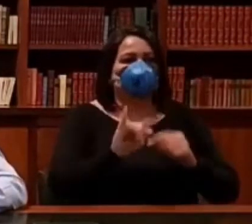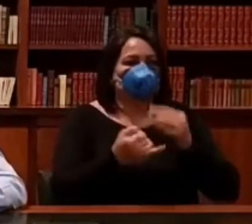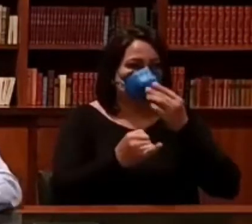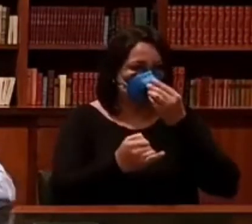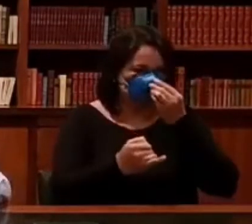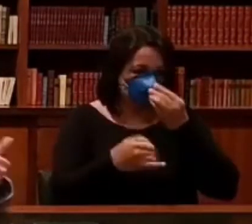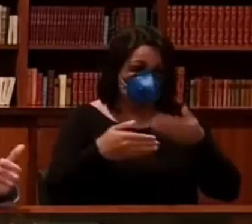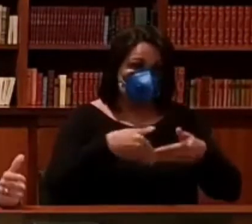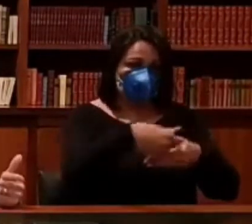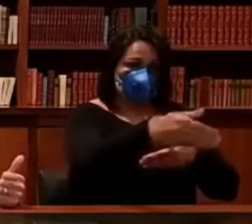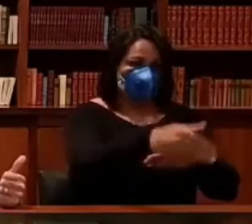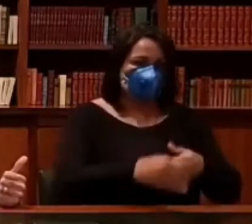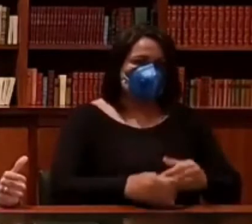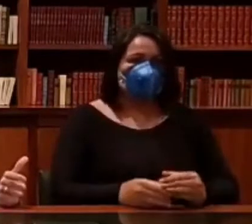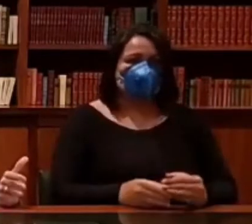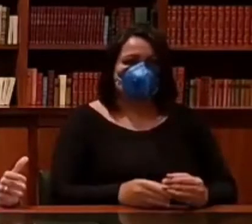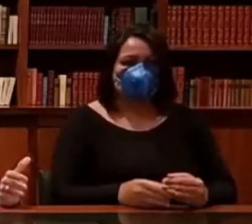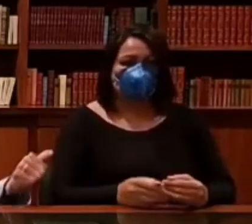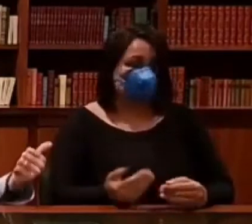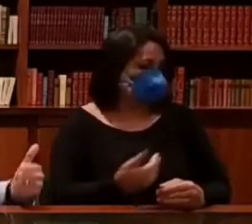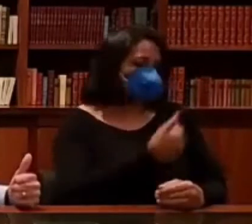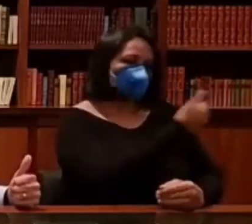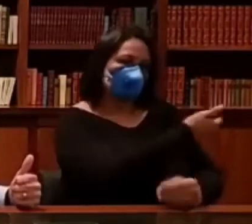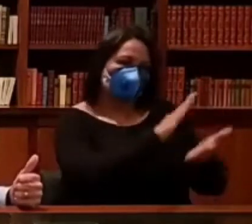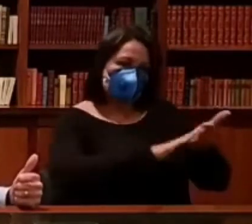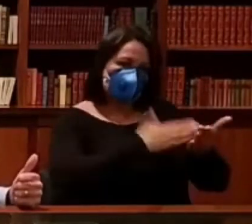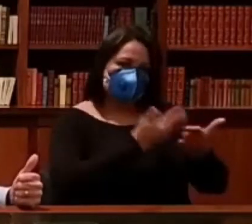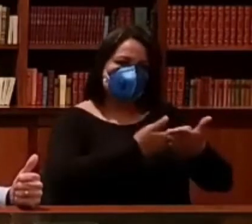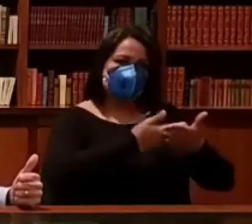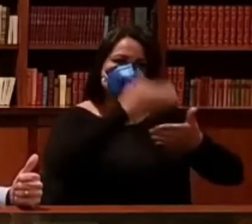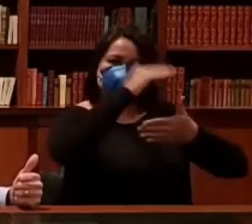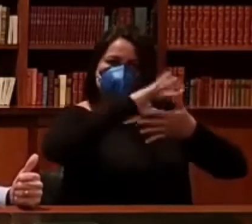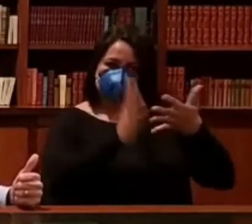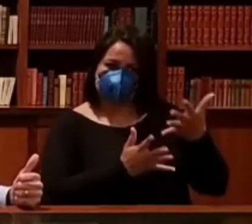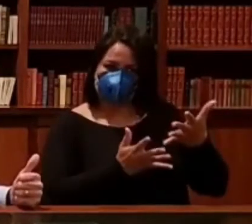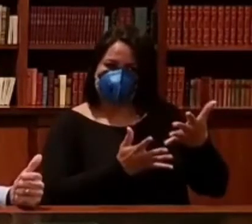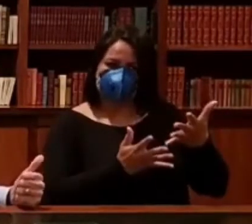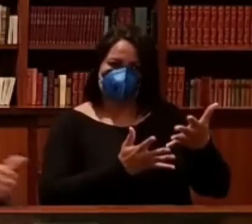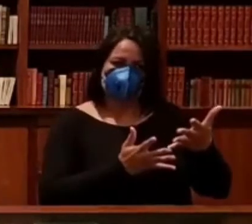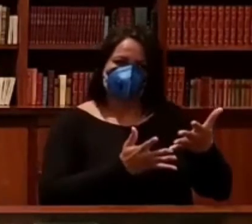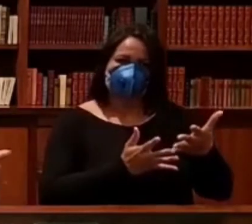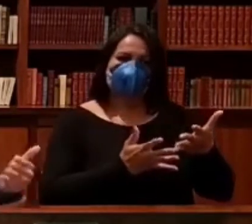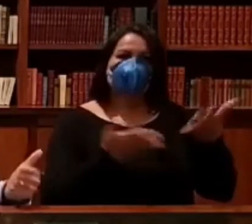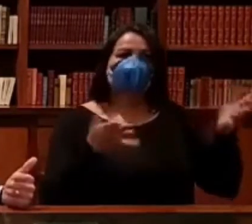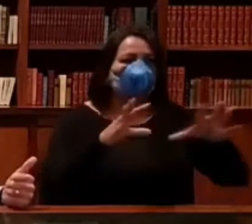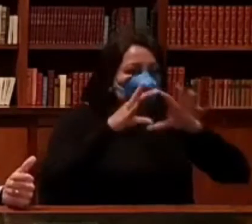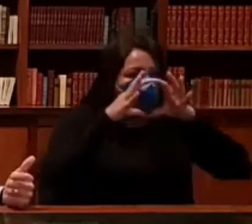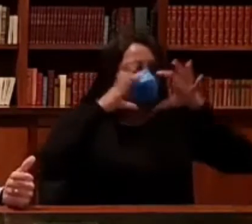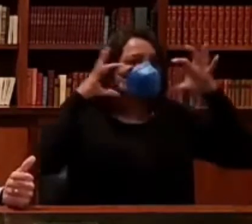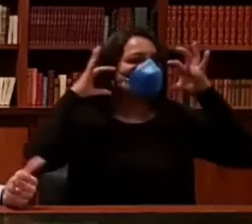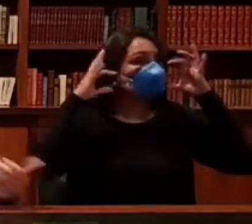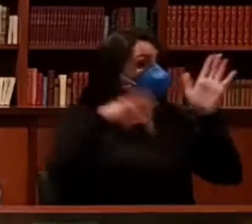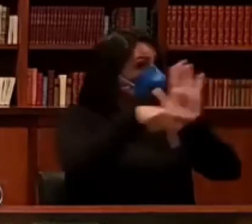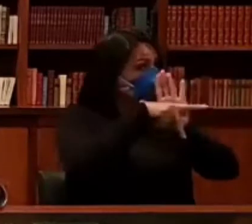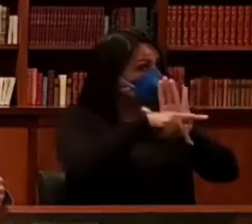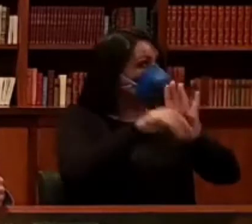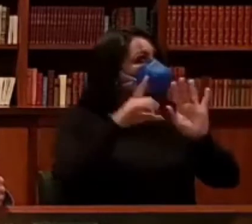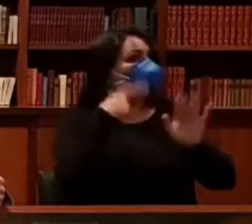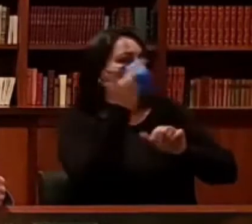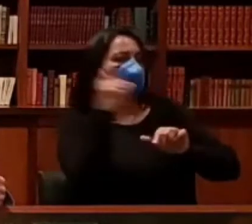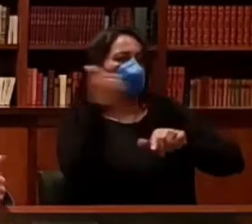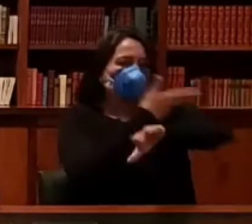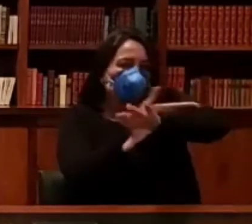do corrente ano. Bem, ao lado aqui, a nossa intérprete de línguas, tá certo? Ela foi botar uma máscara apropriada para